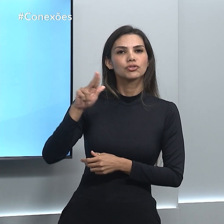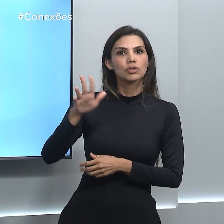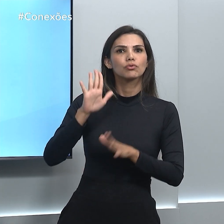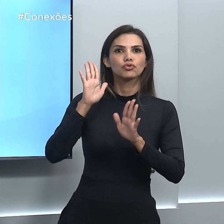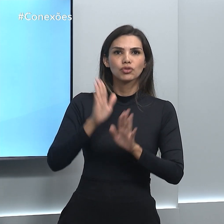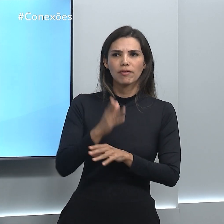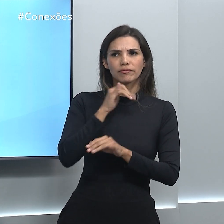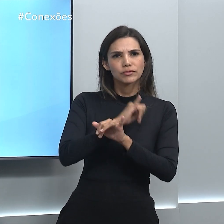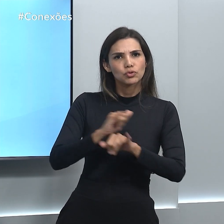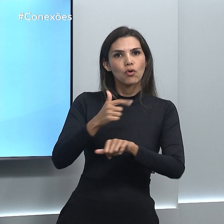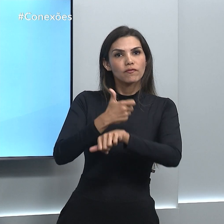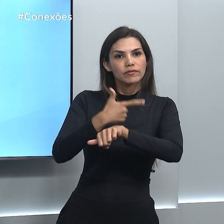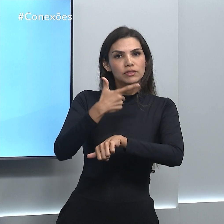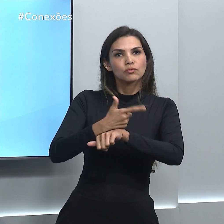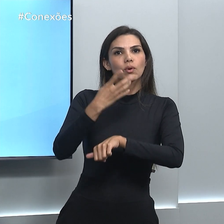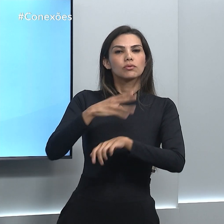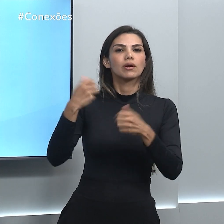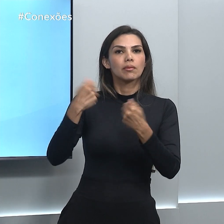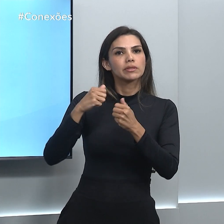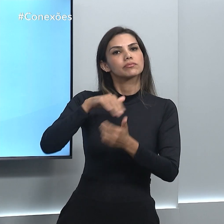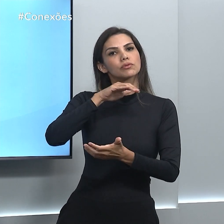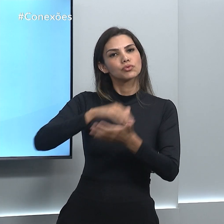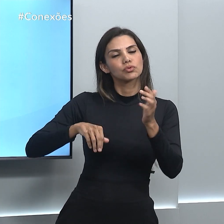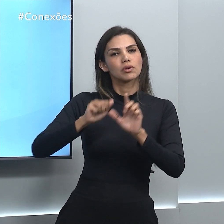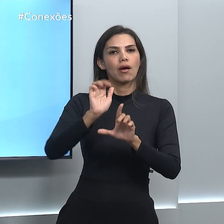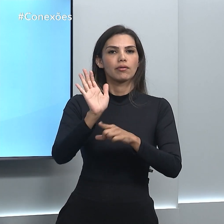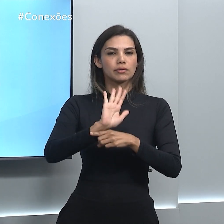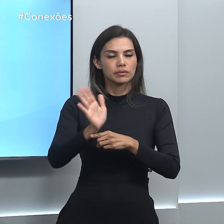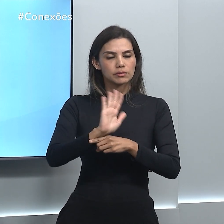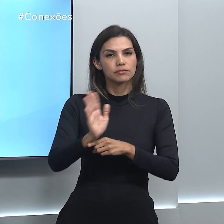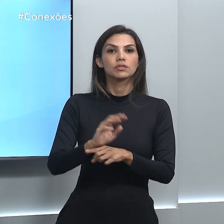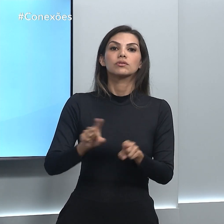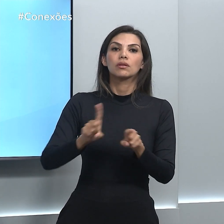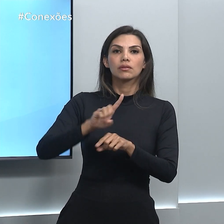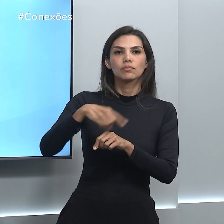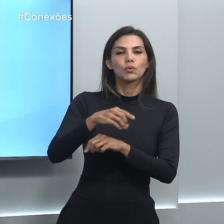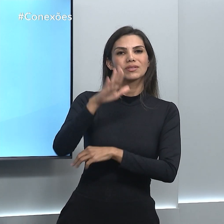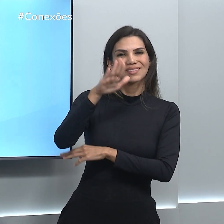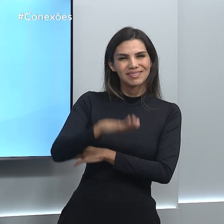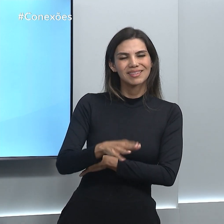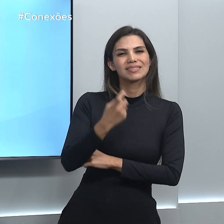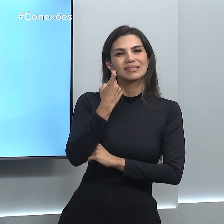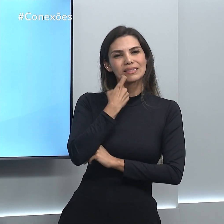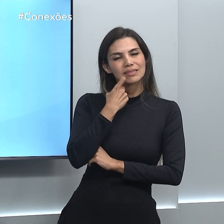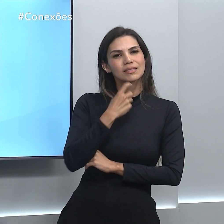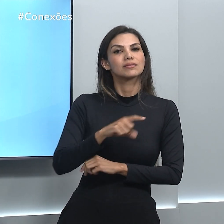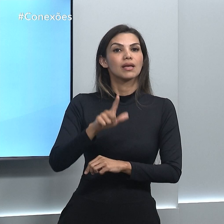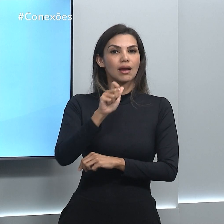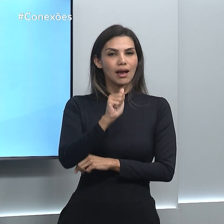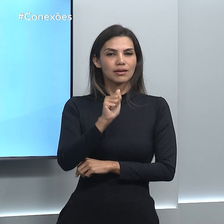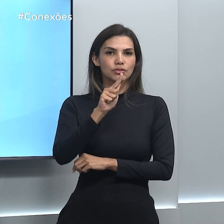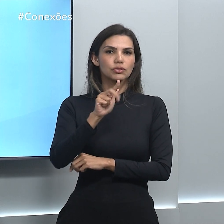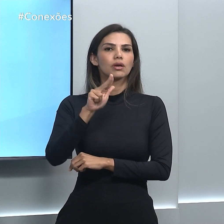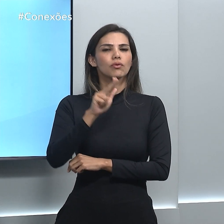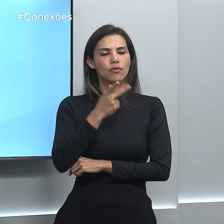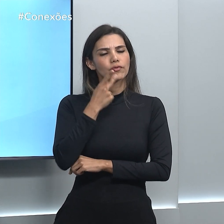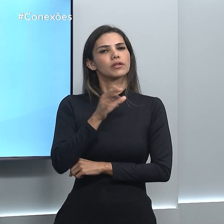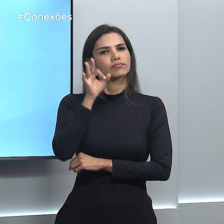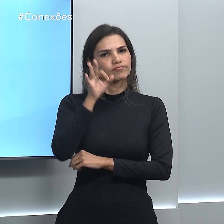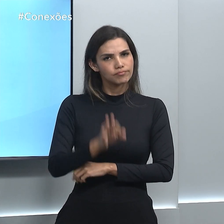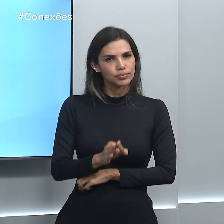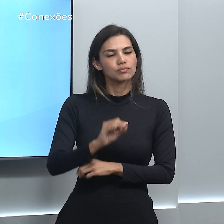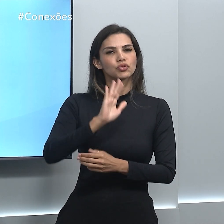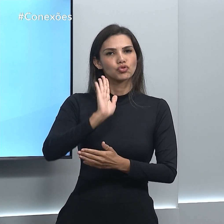empresa removesse esse vídeo de um link que foi informado. E na tarde da própria sexta-feira, a AGU confirmou a